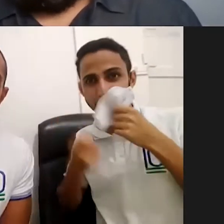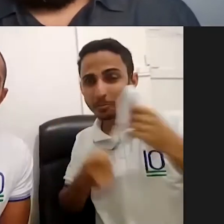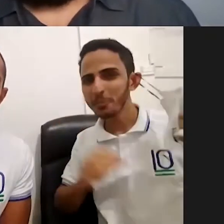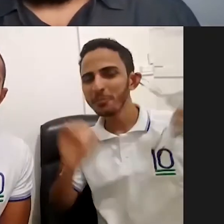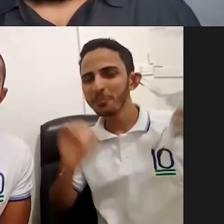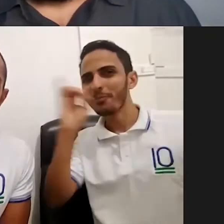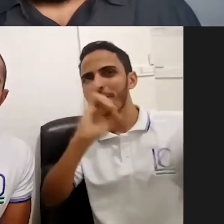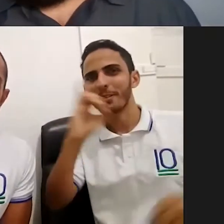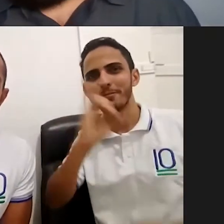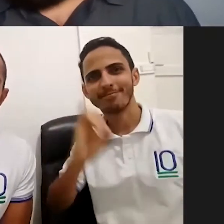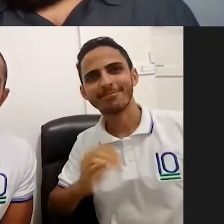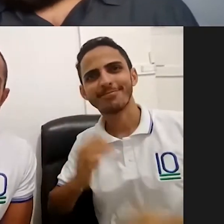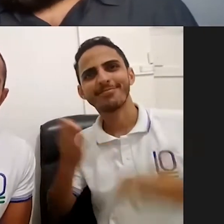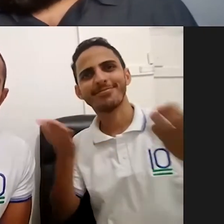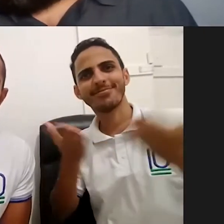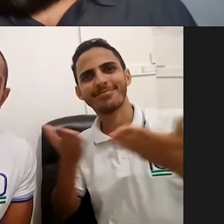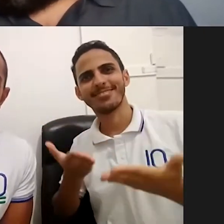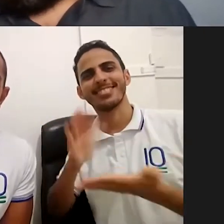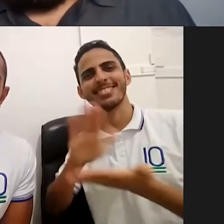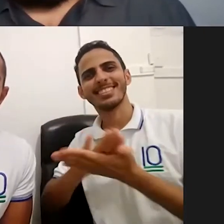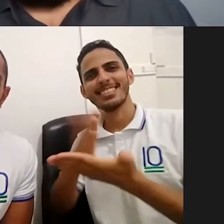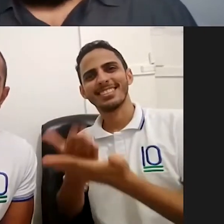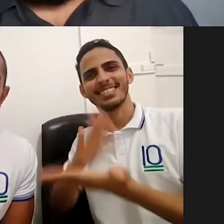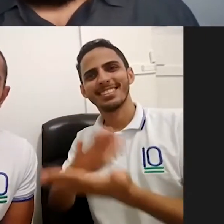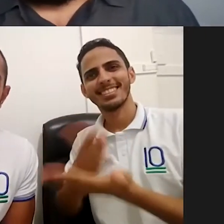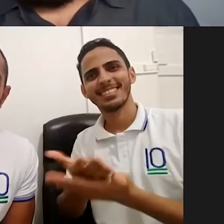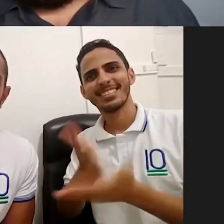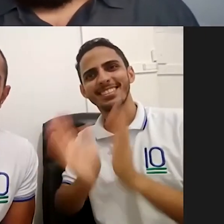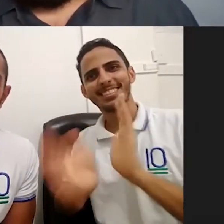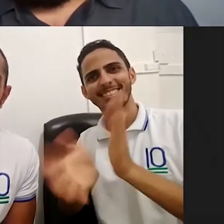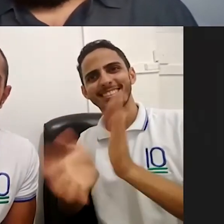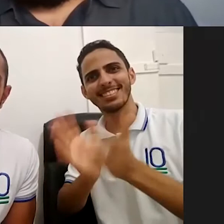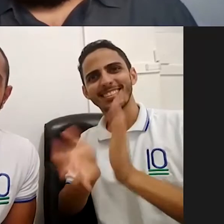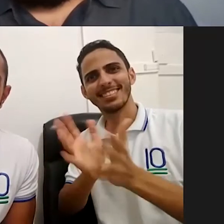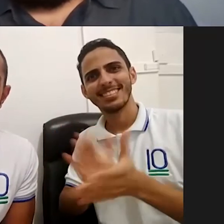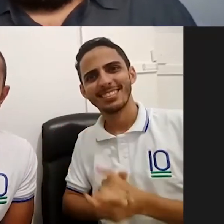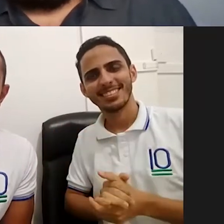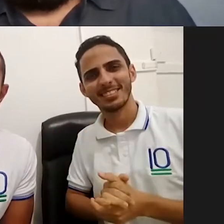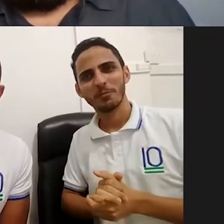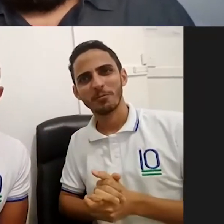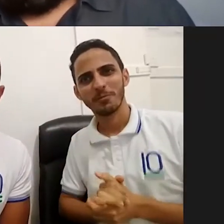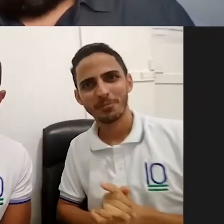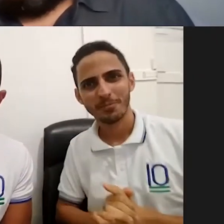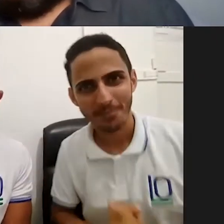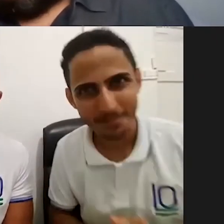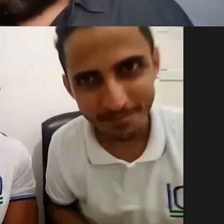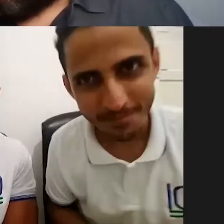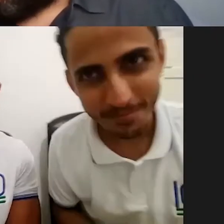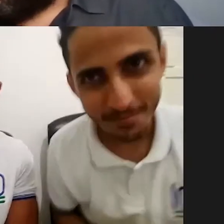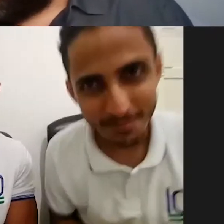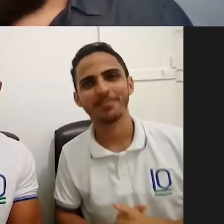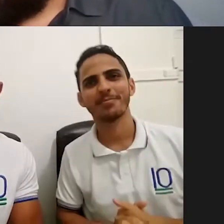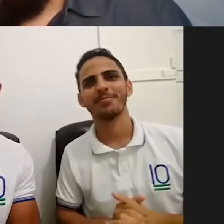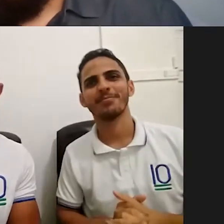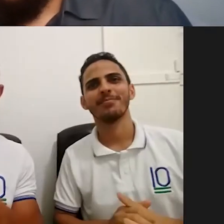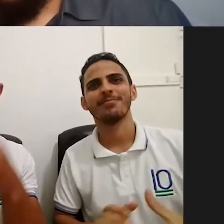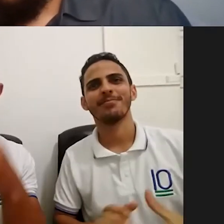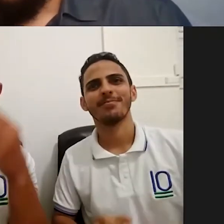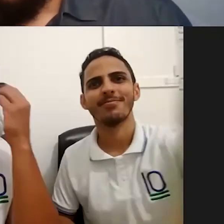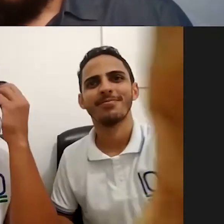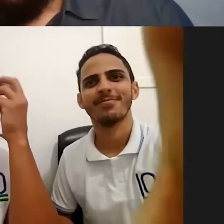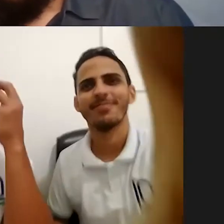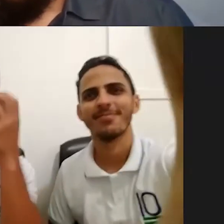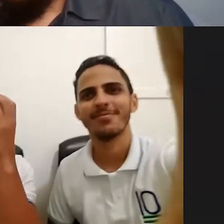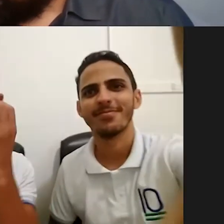né? Agora o Rodrigo pode colocar a máscara, né, Rodrigo? Pode colocar a máscara e vai